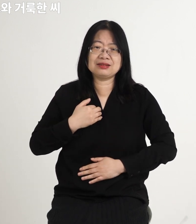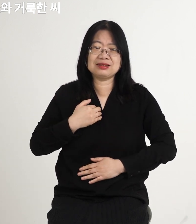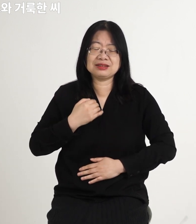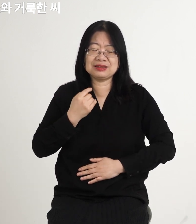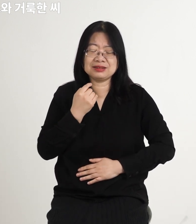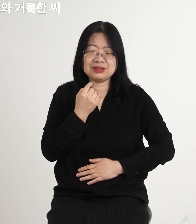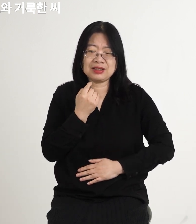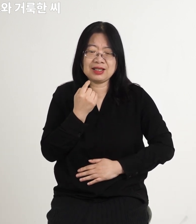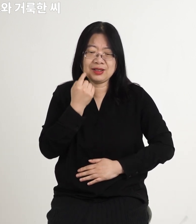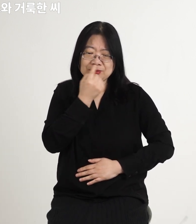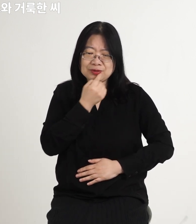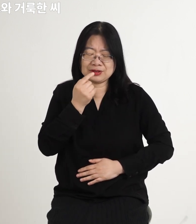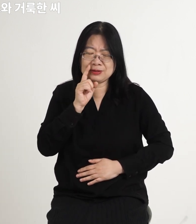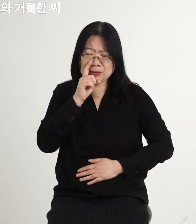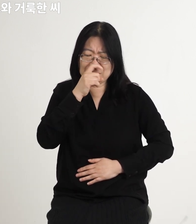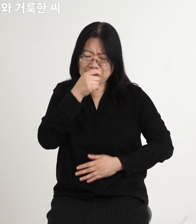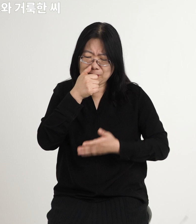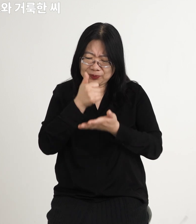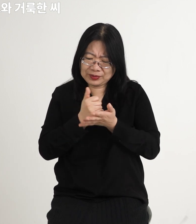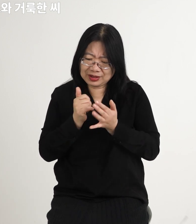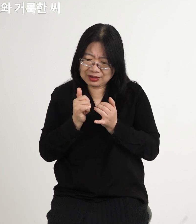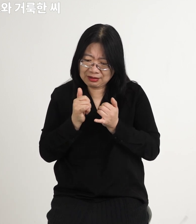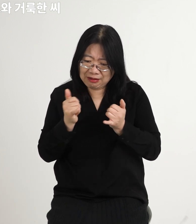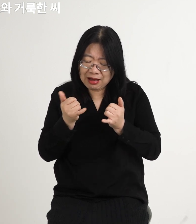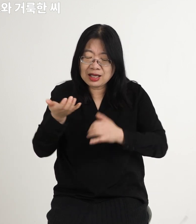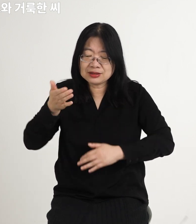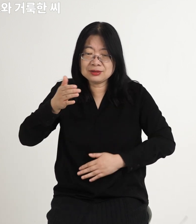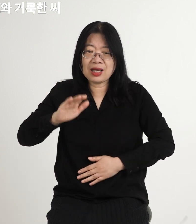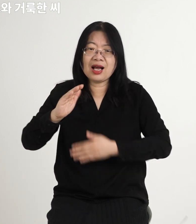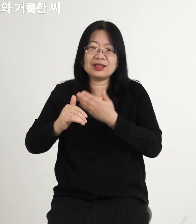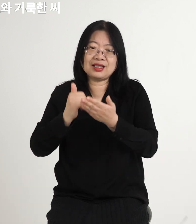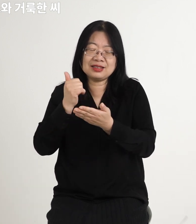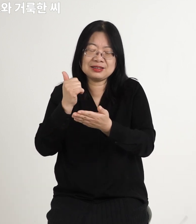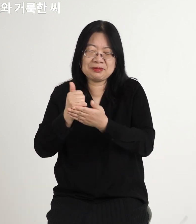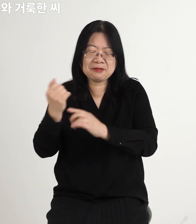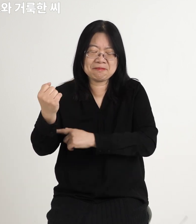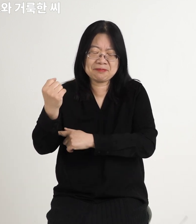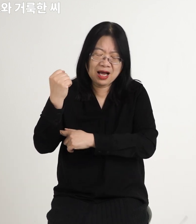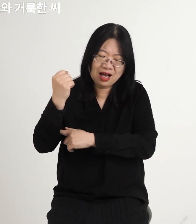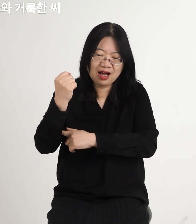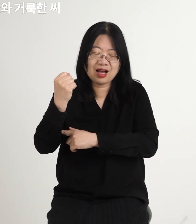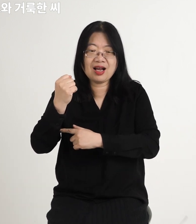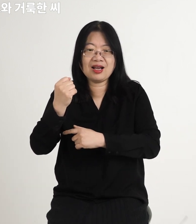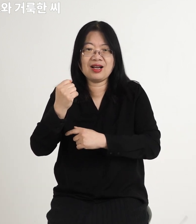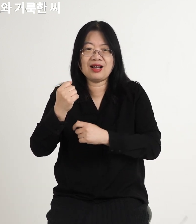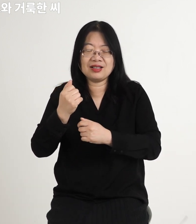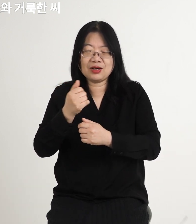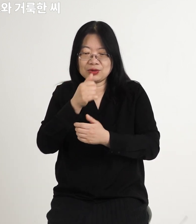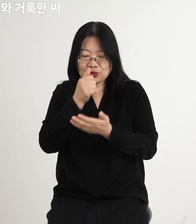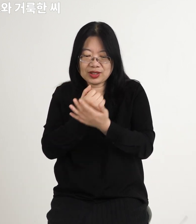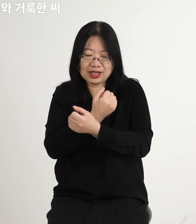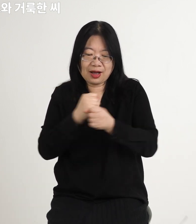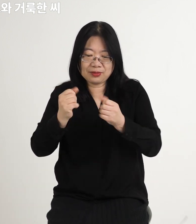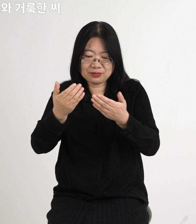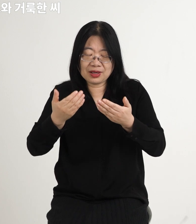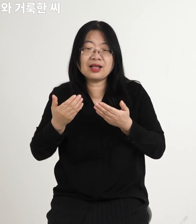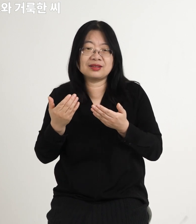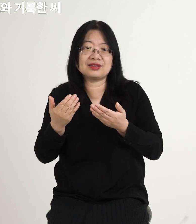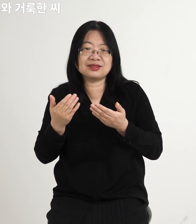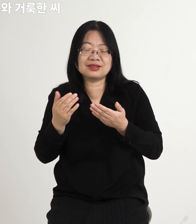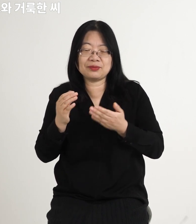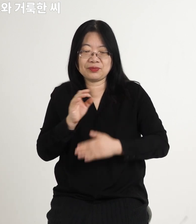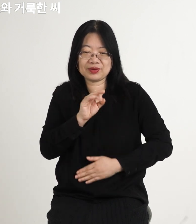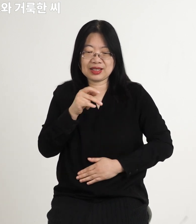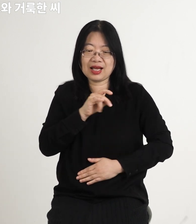이사야가 나를 보내소서. 내가 여기 있나이다. 그래서 이사야에게 오늘 세 번째 그림으로